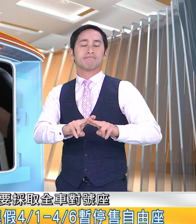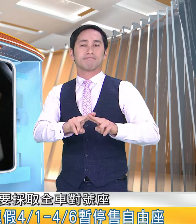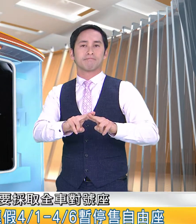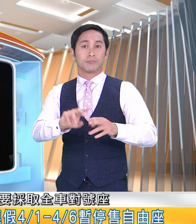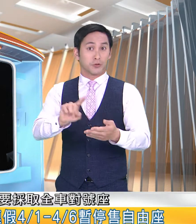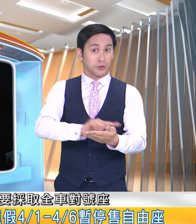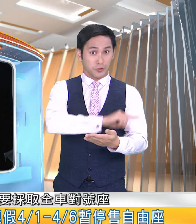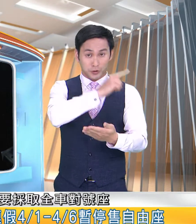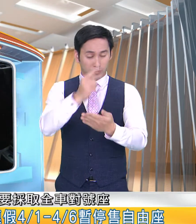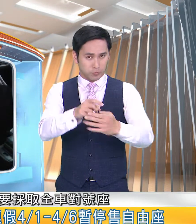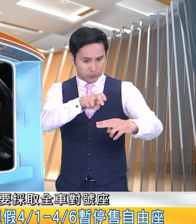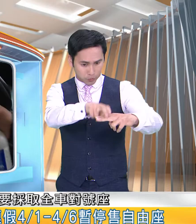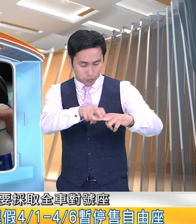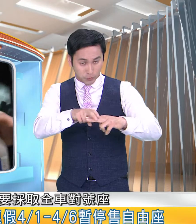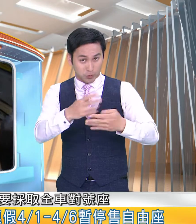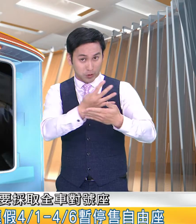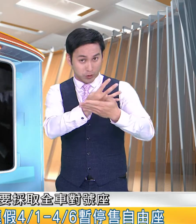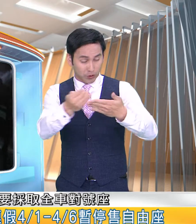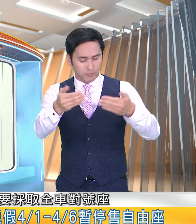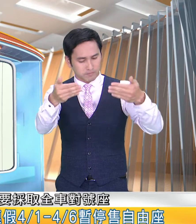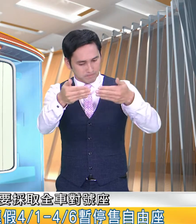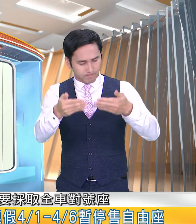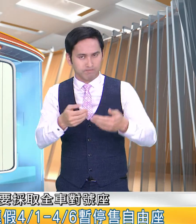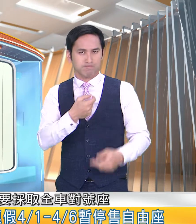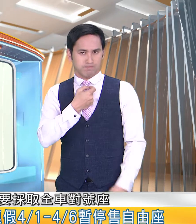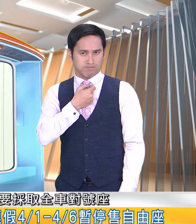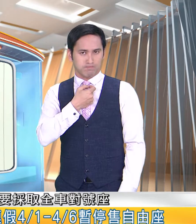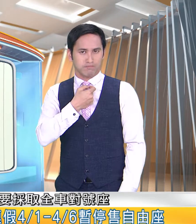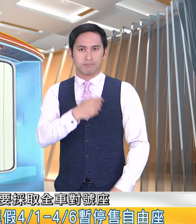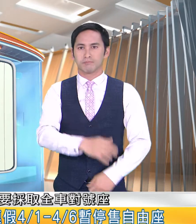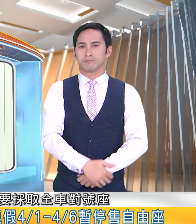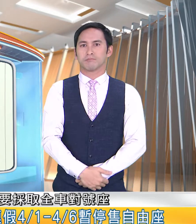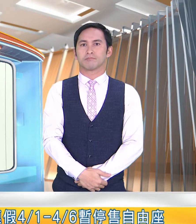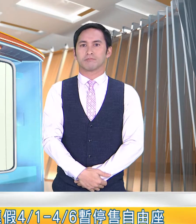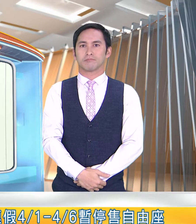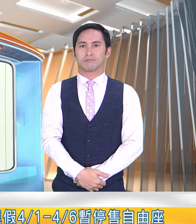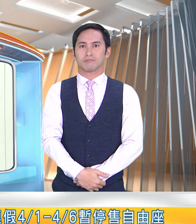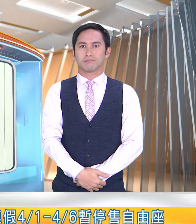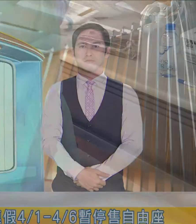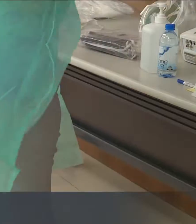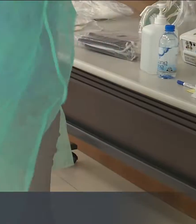停贩售自由座，要采取全车对号座。